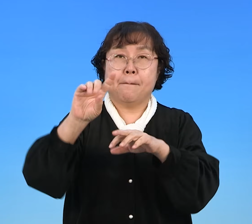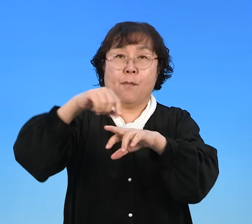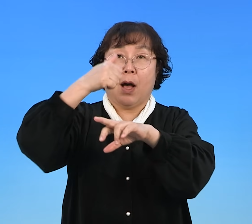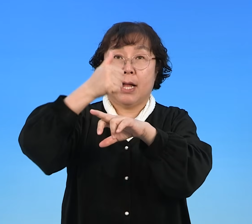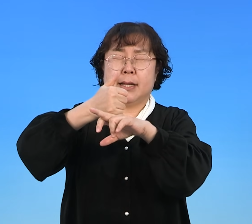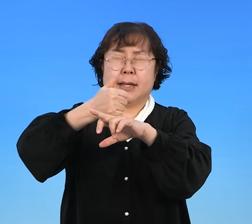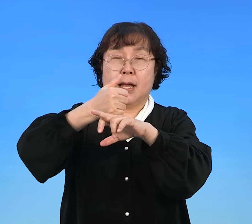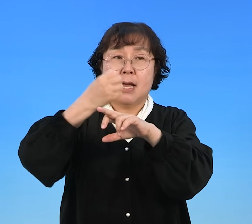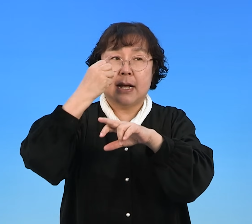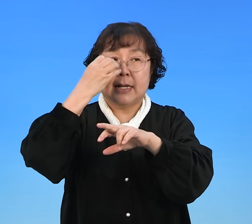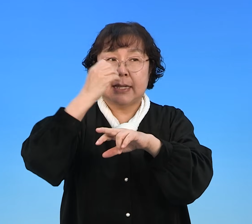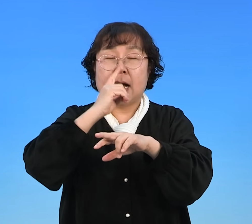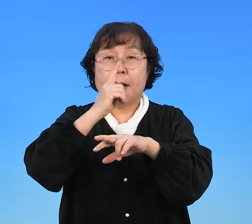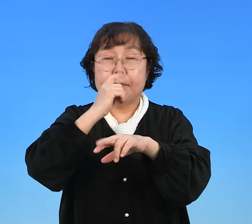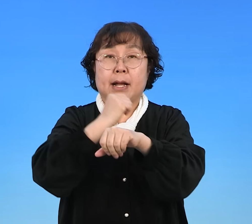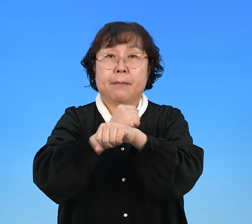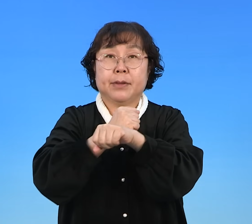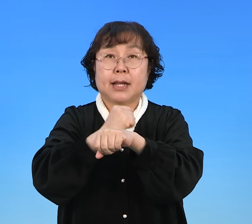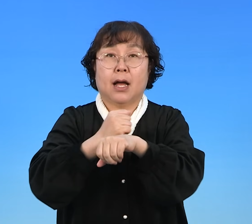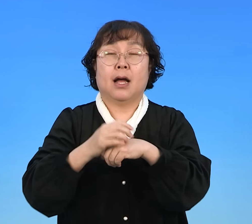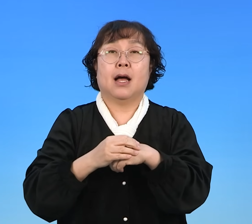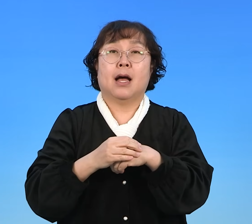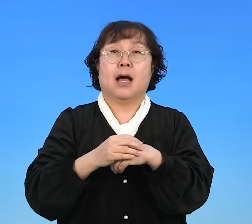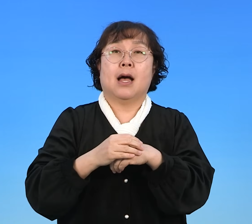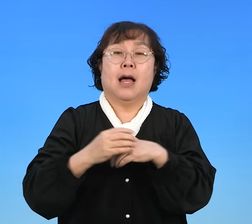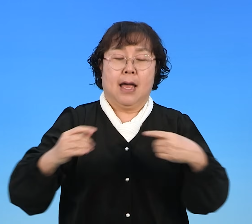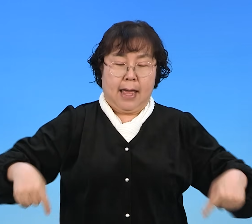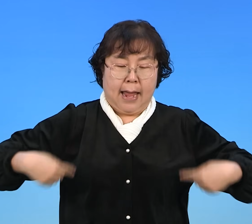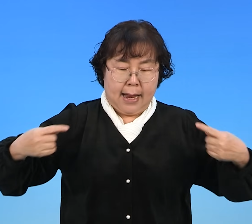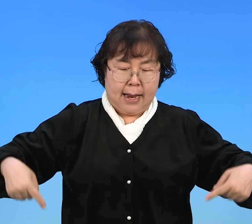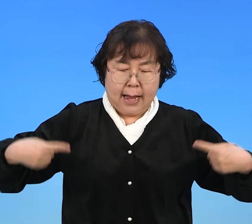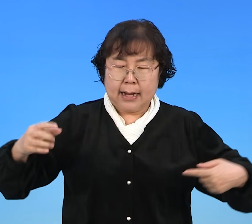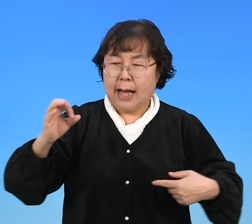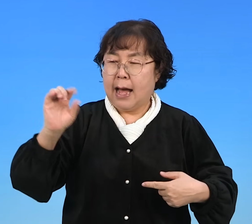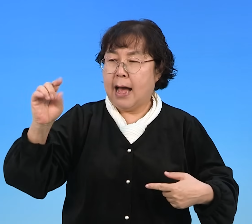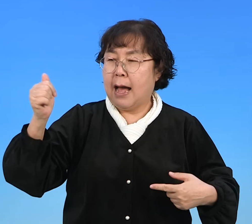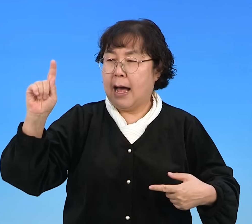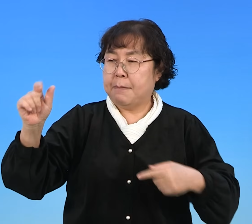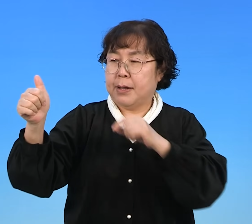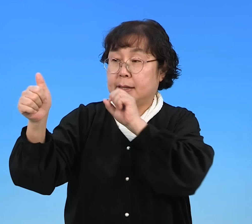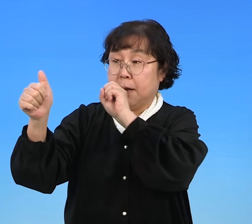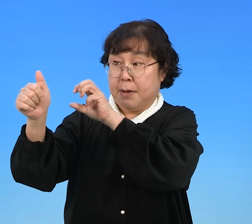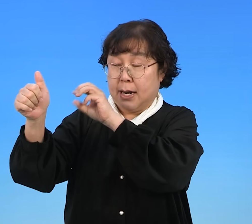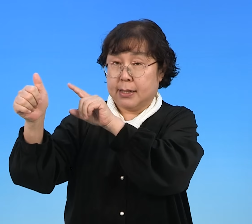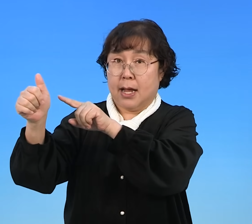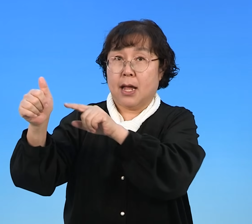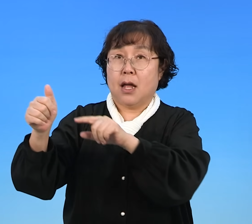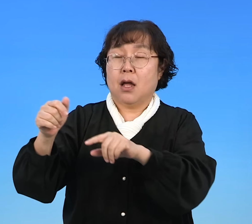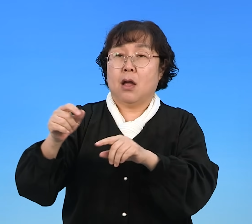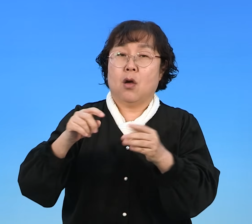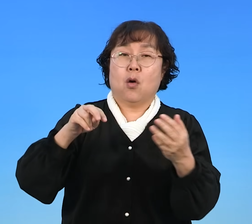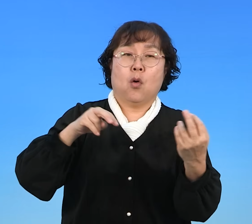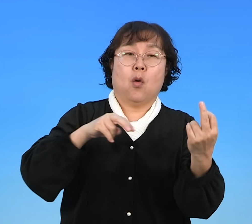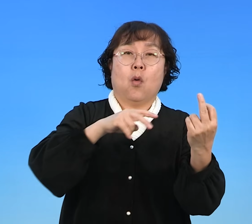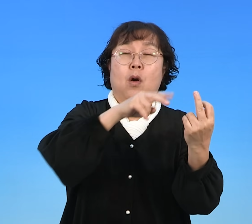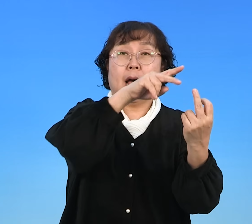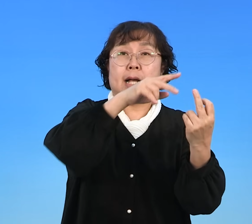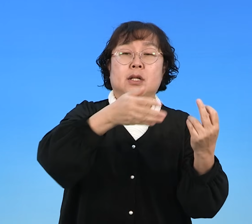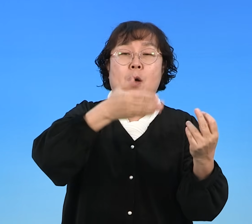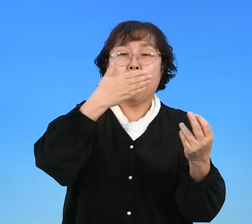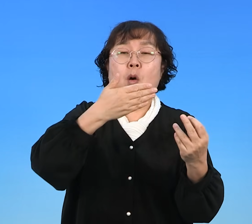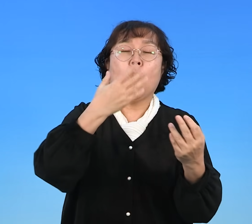해요. 뭐라고 얘기하는가 보니까 엘리야가 아합에게 이르되 올라가서 먹고